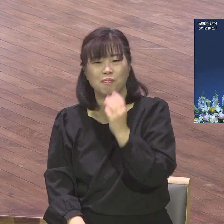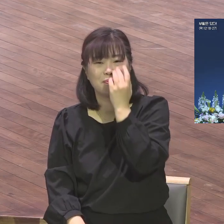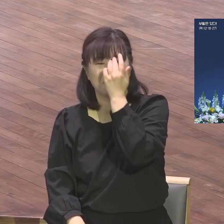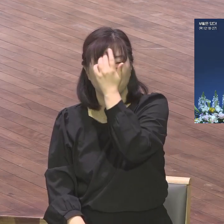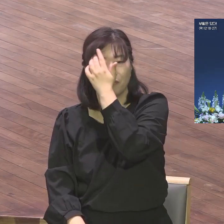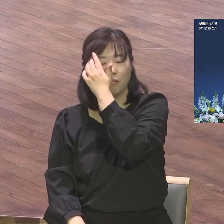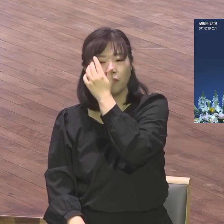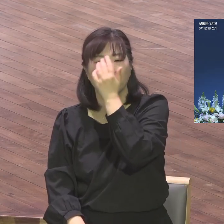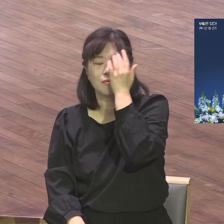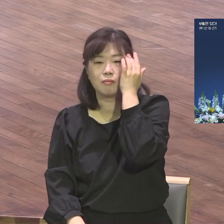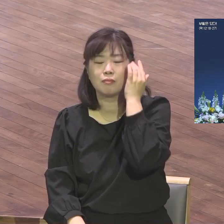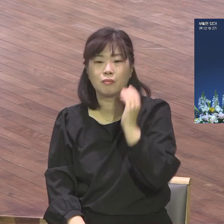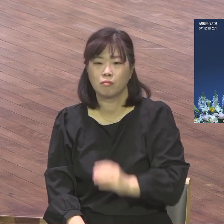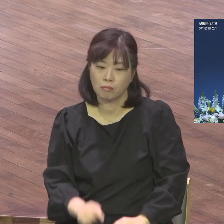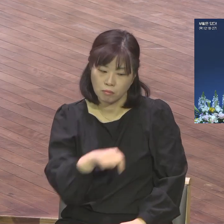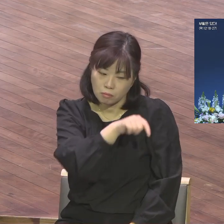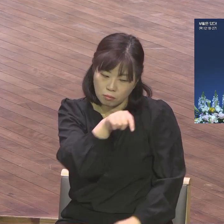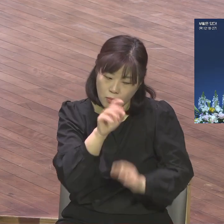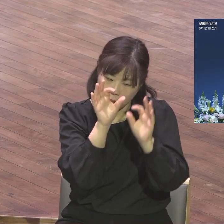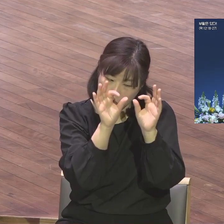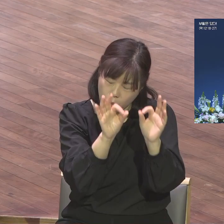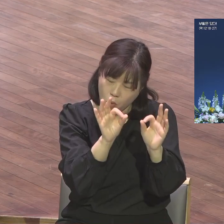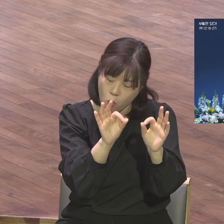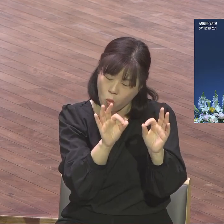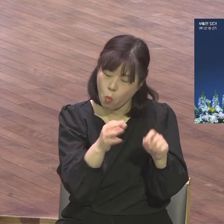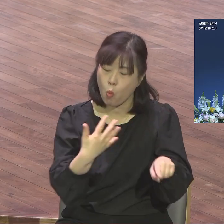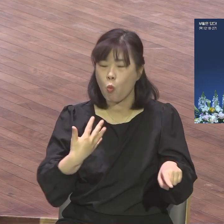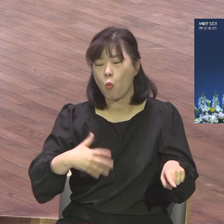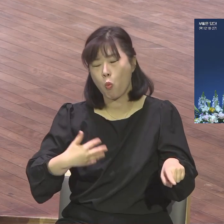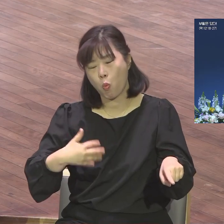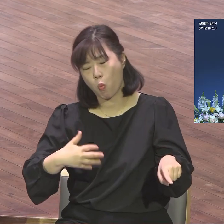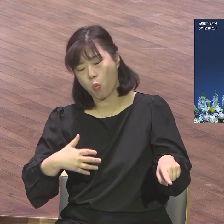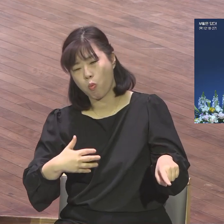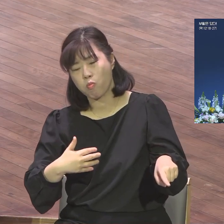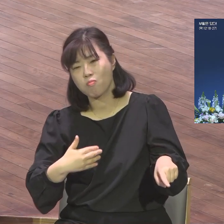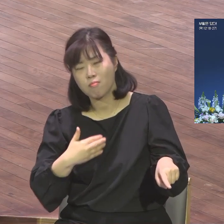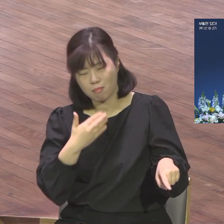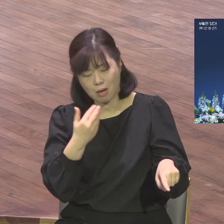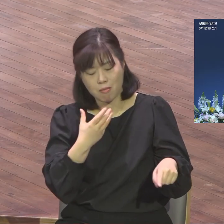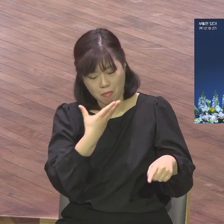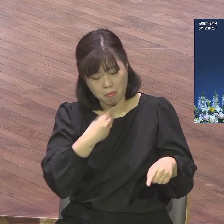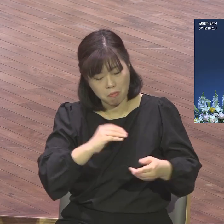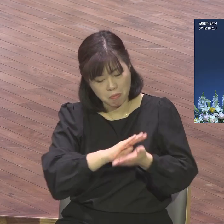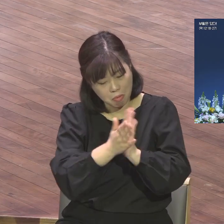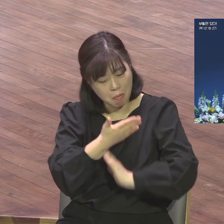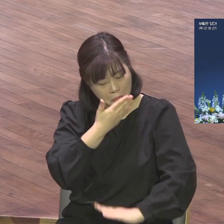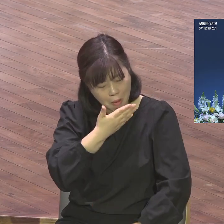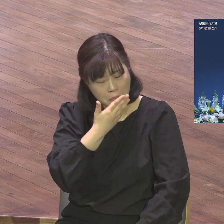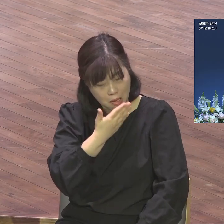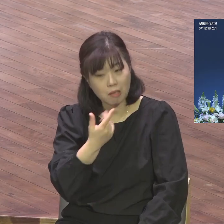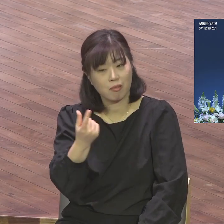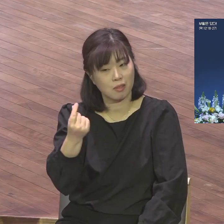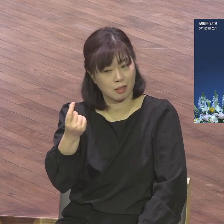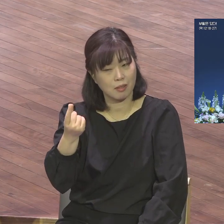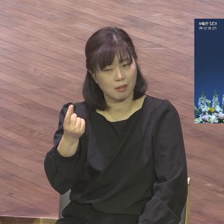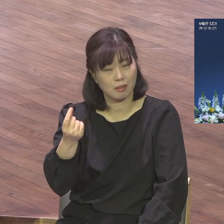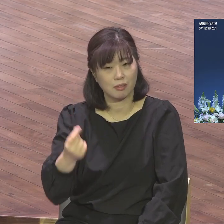있도록 이분들의 상당한 가능성이 있어요. 자, 우리가 올해 장막터를